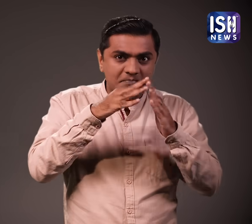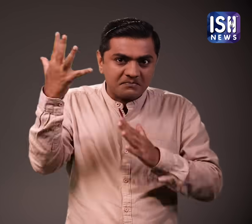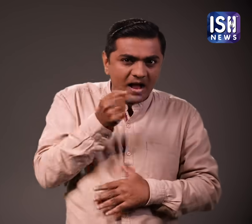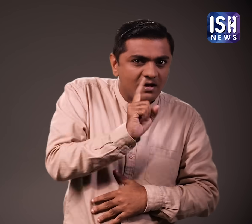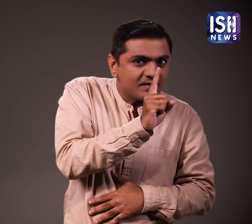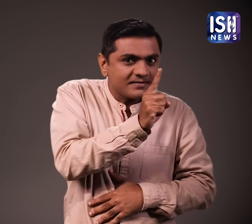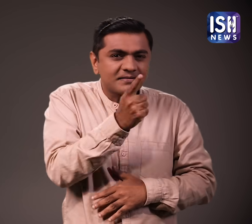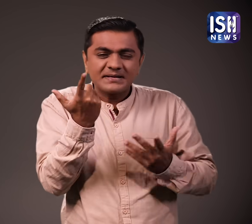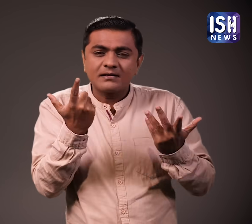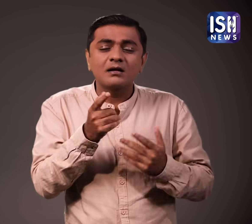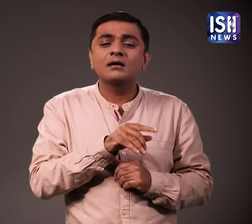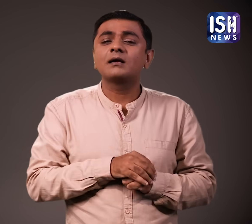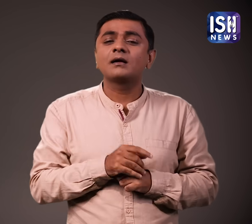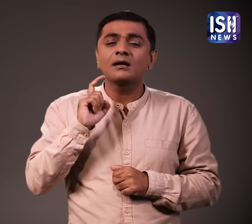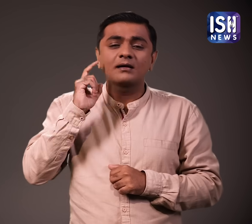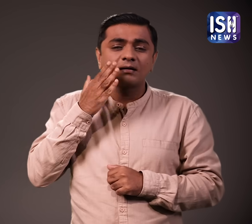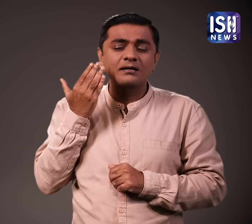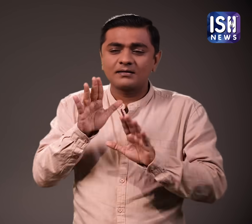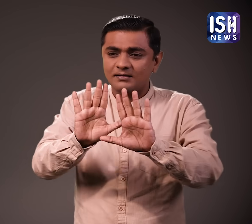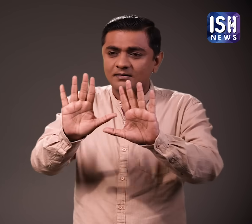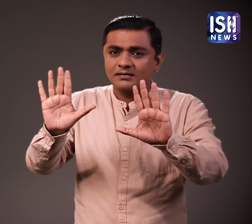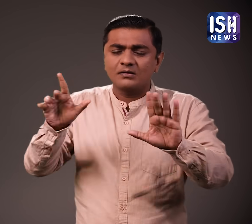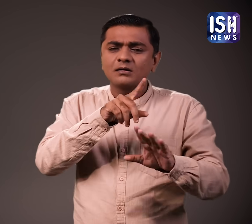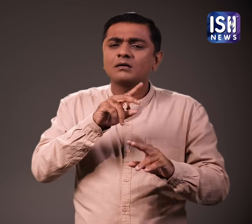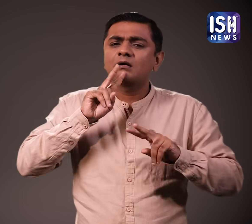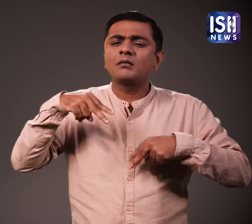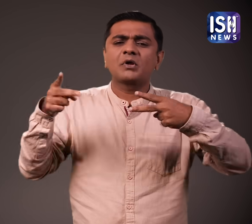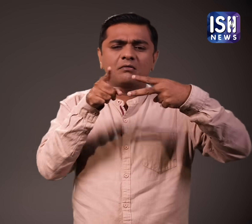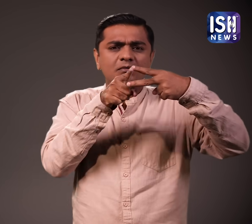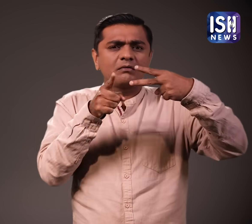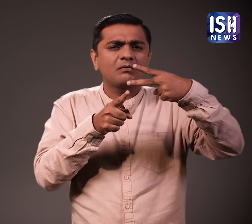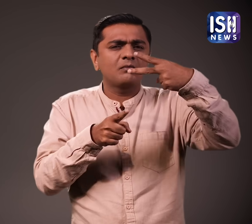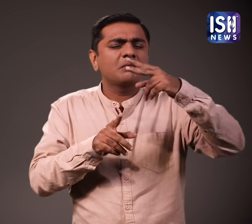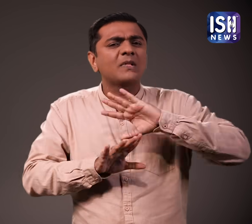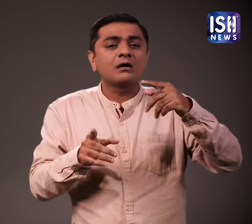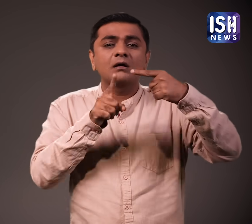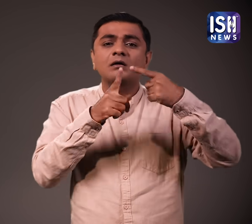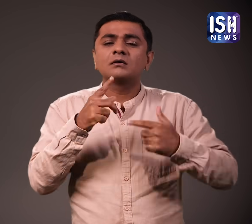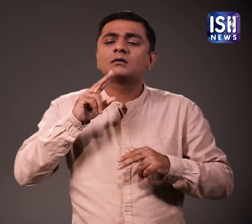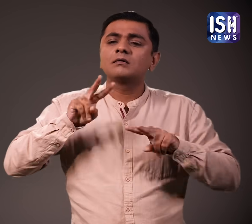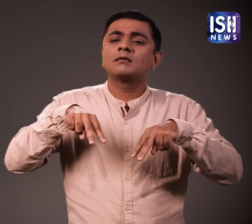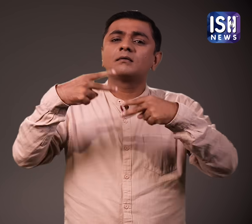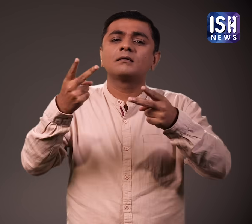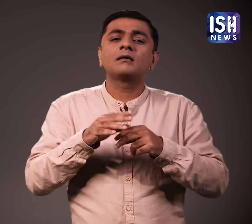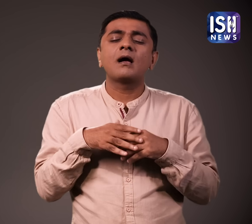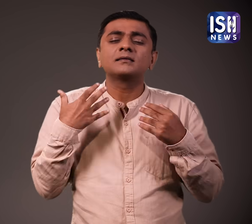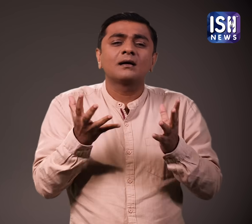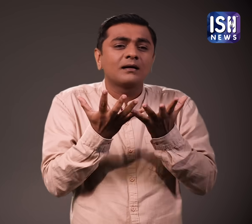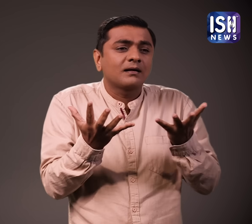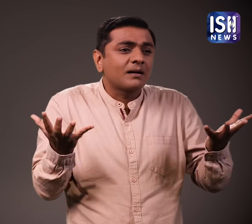खरीद लिया है। अदा ने दो पॉइंट के साथ जवाब दिया। उन्होंने कहा अगर मैं कुछ